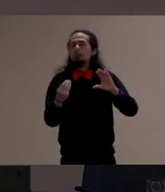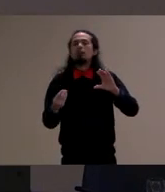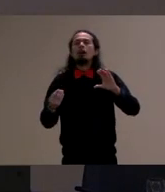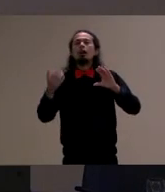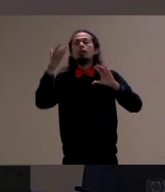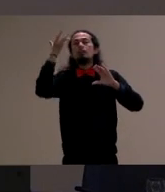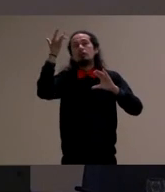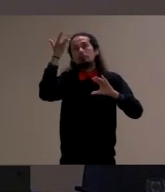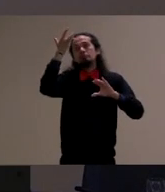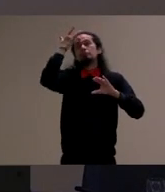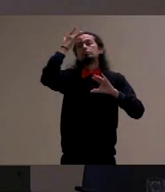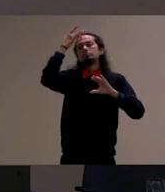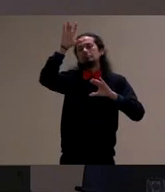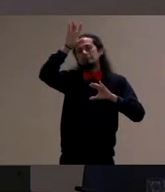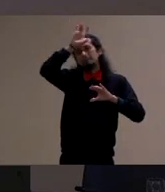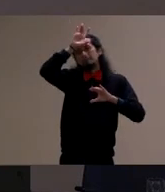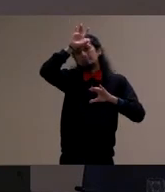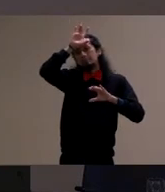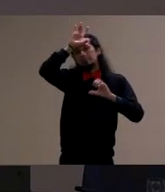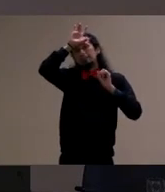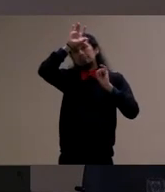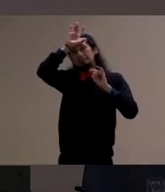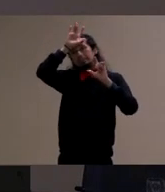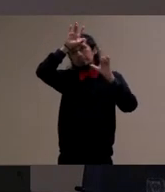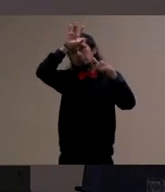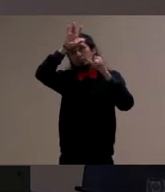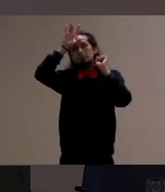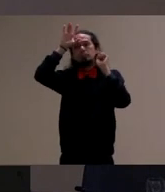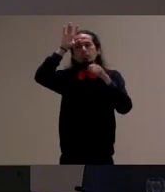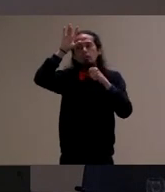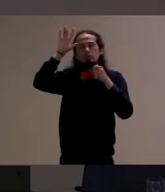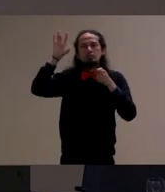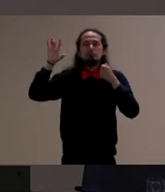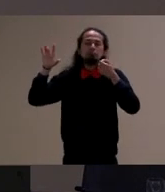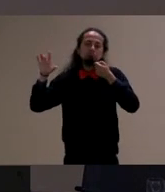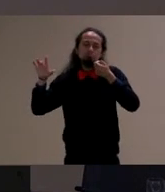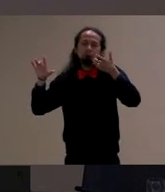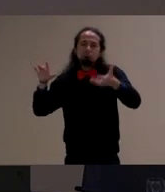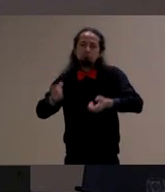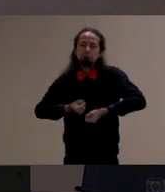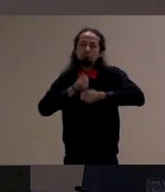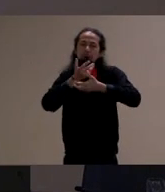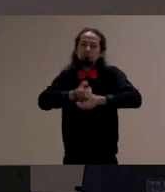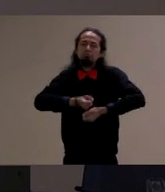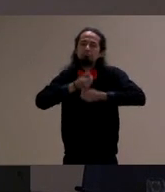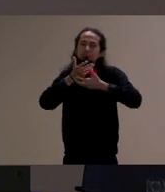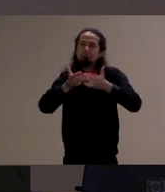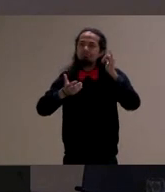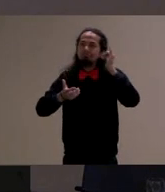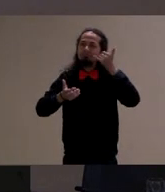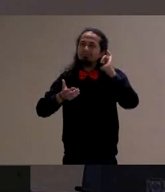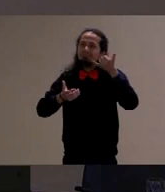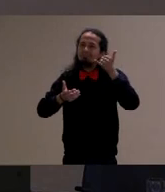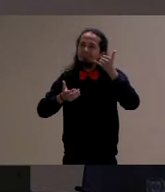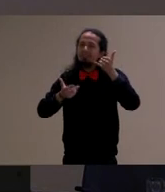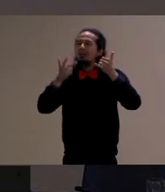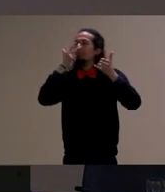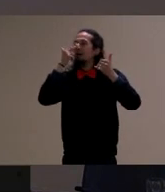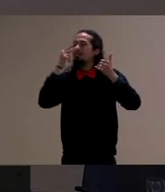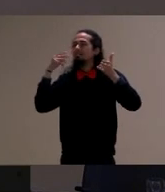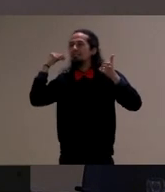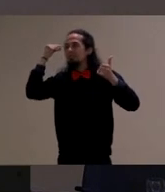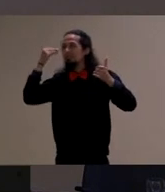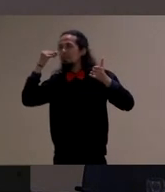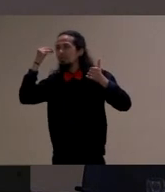o que pode ser narrado nesse sentido a experiência é aquilo que dura e para